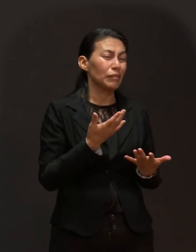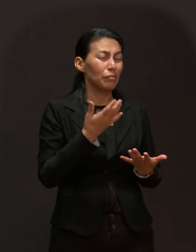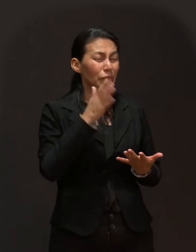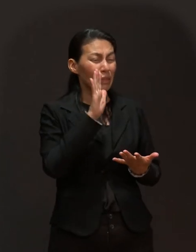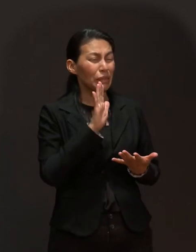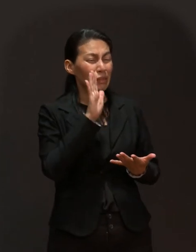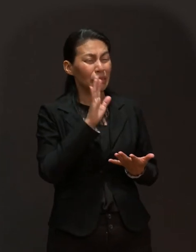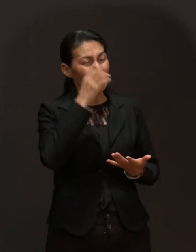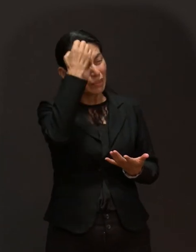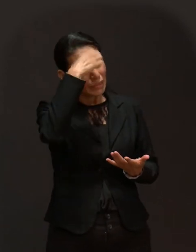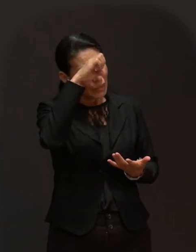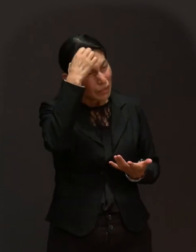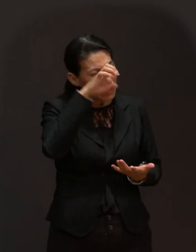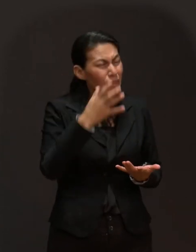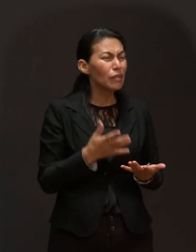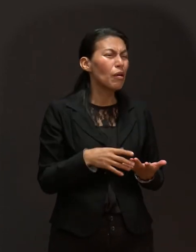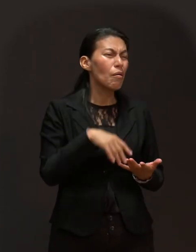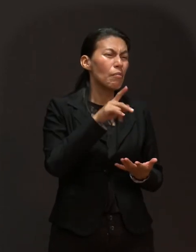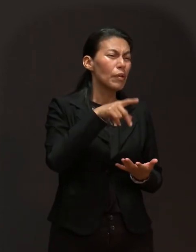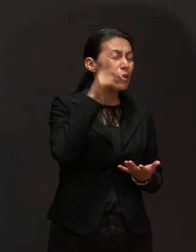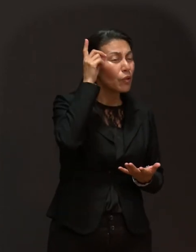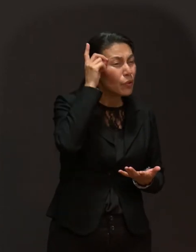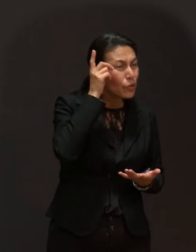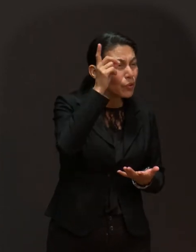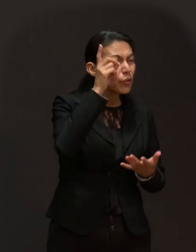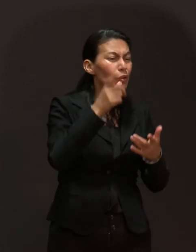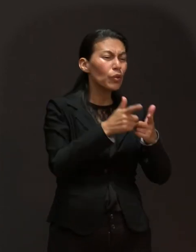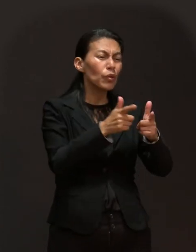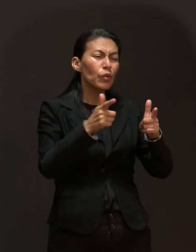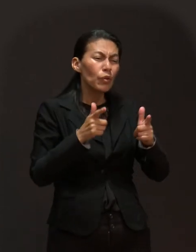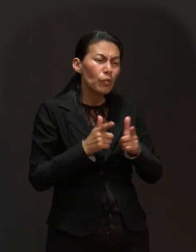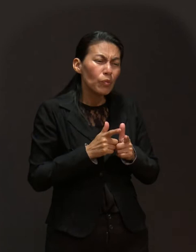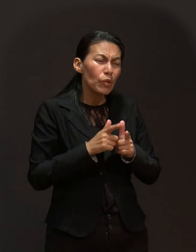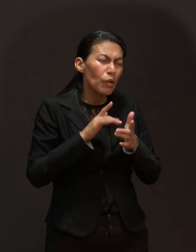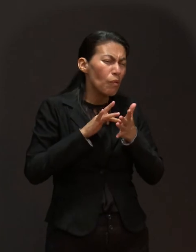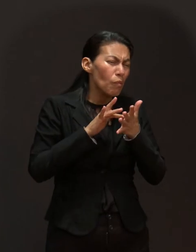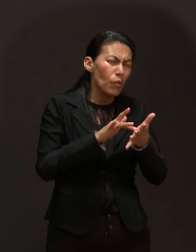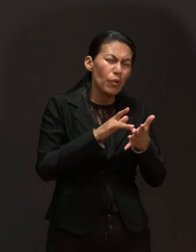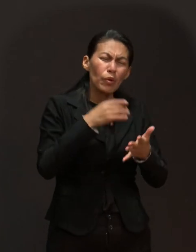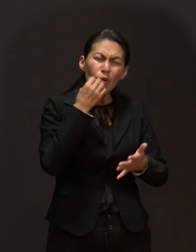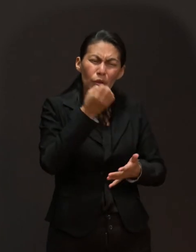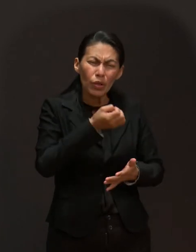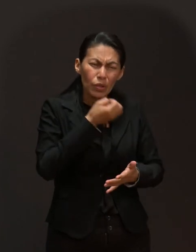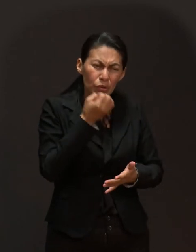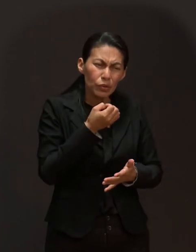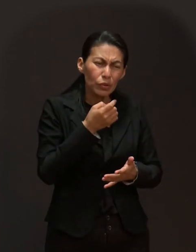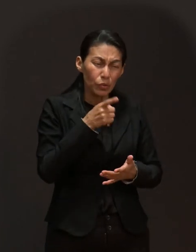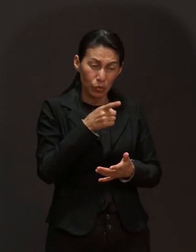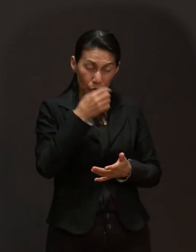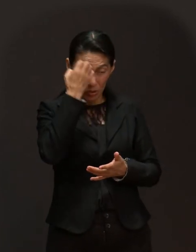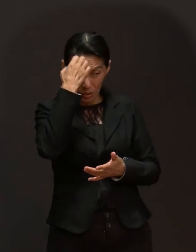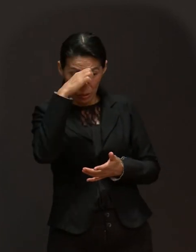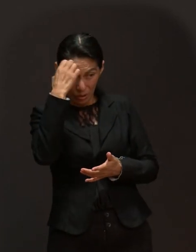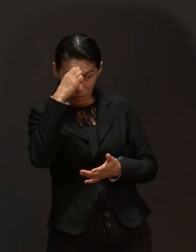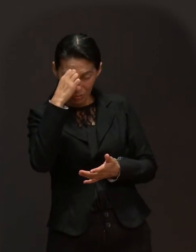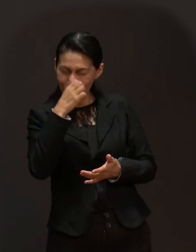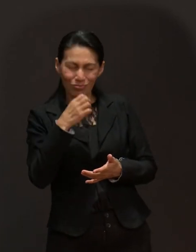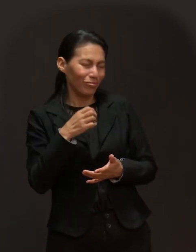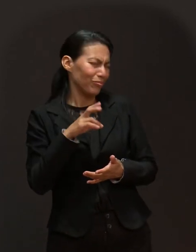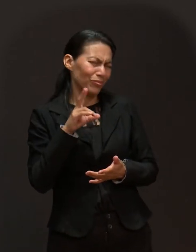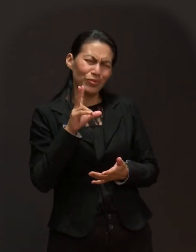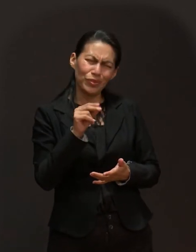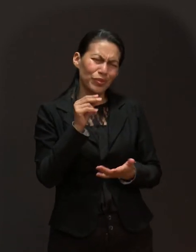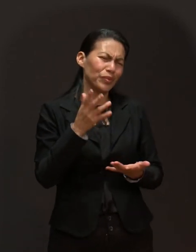extranjeros pero con Dios y con un grupo de apoyo en oración nunca serás